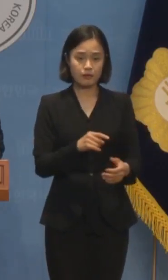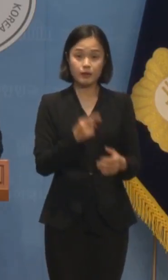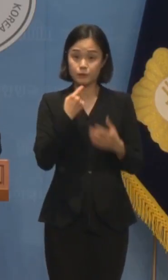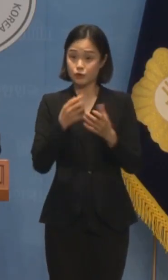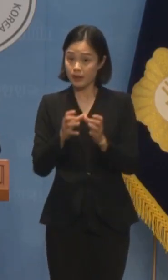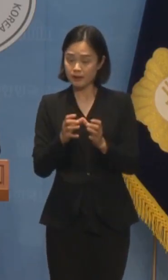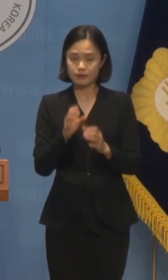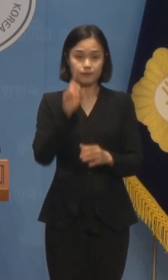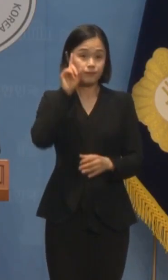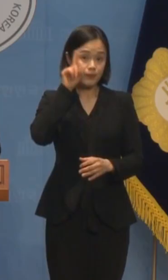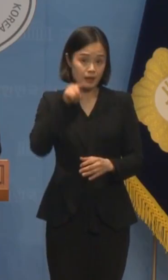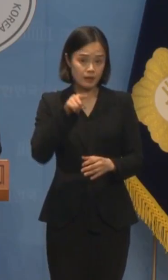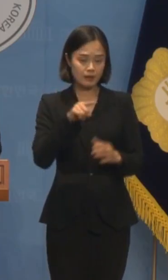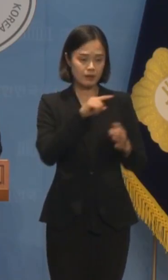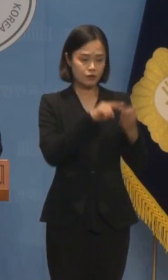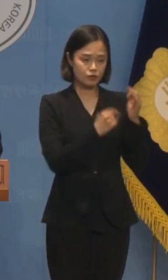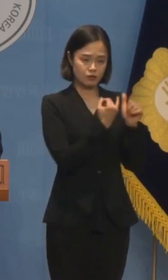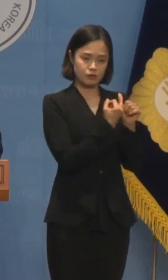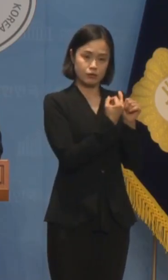윤석열